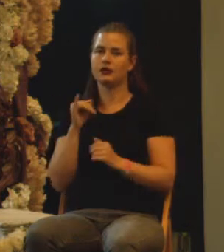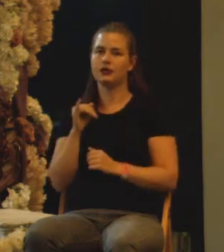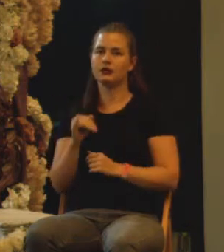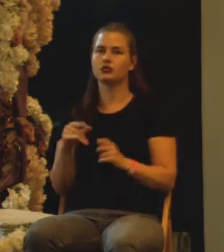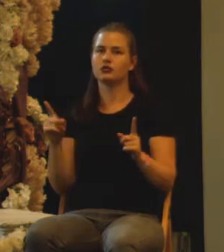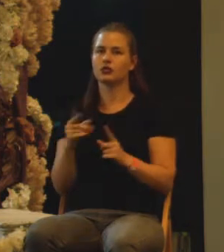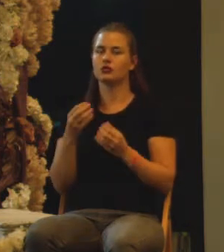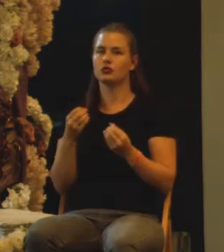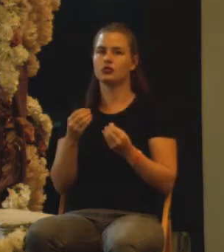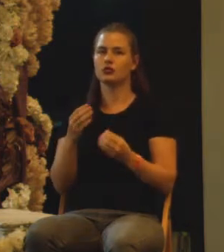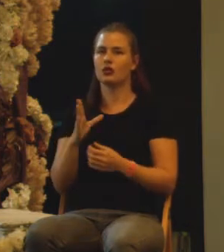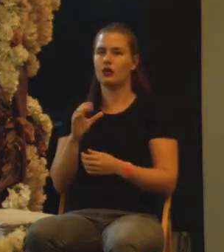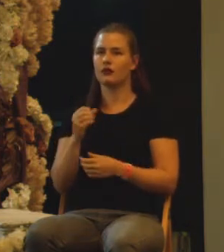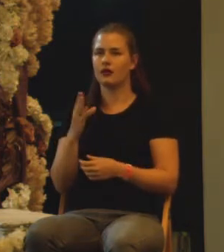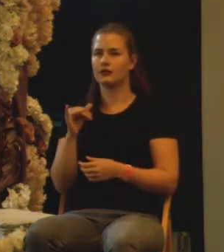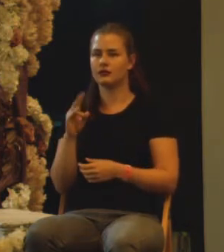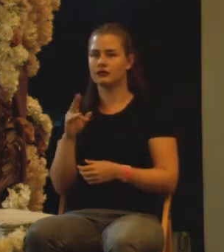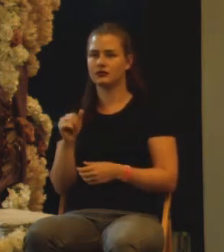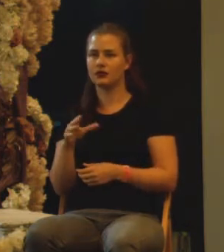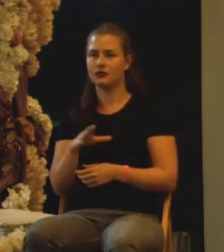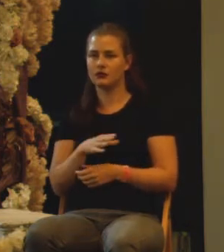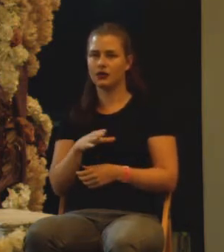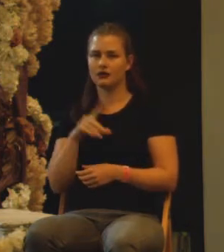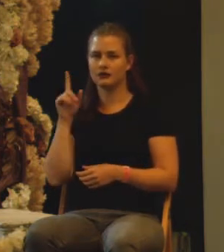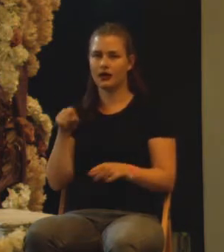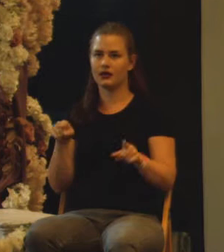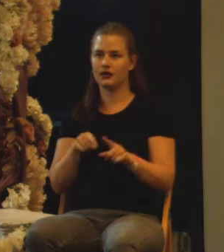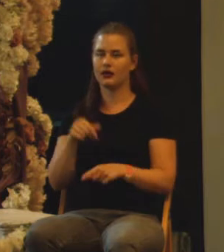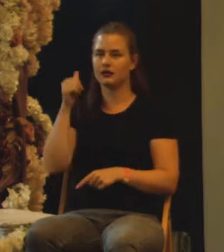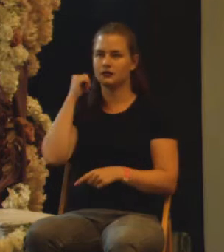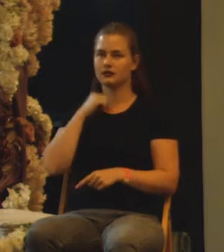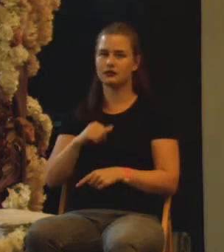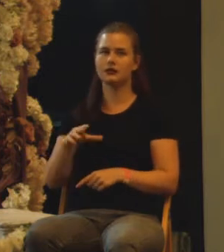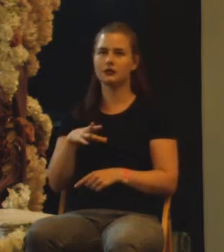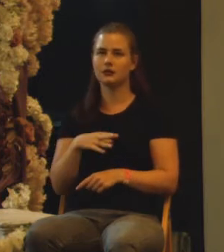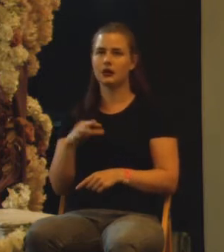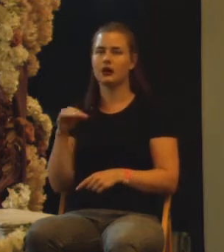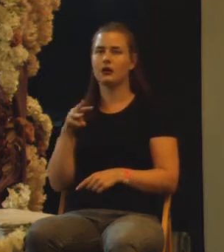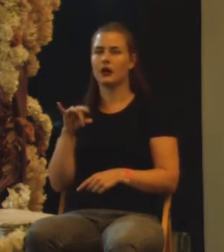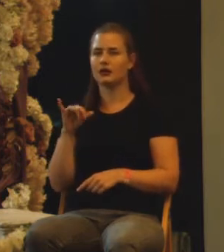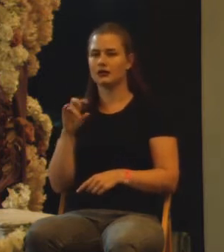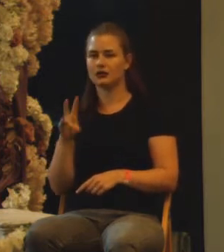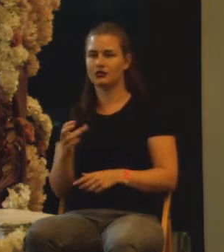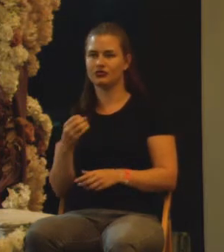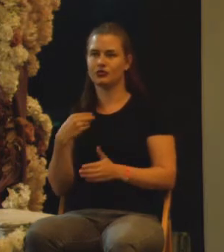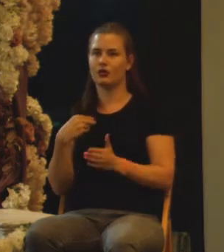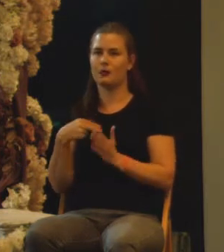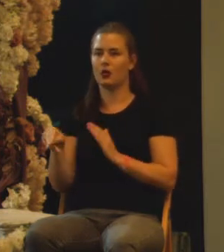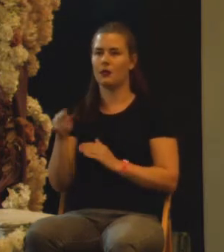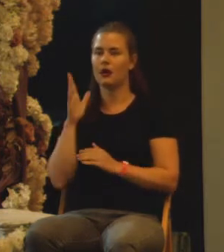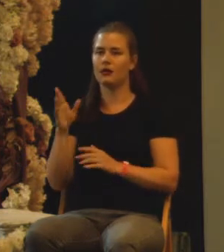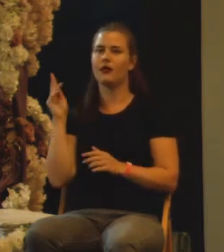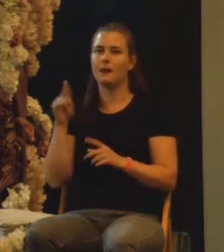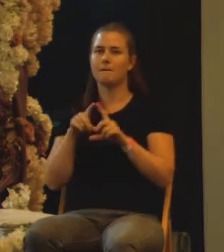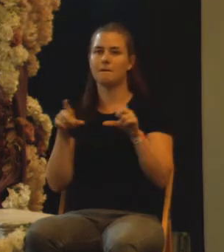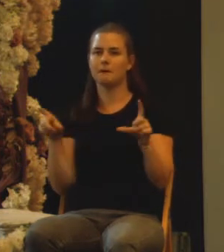Что там еще? Вафельницы были, помнит кто-то? Такие старые вафельницы в них. Во, маргарин еще покупали в гастрономах,